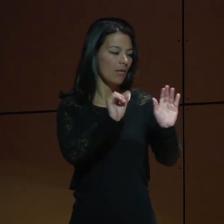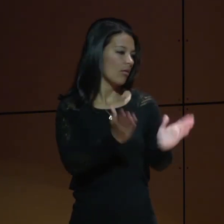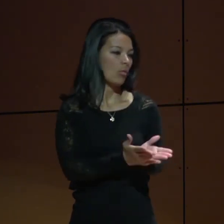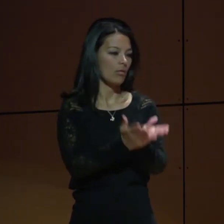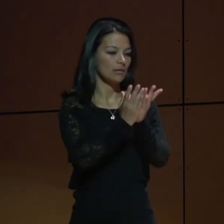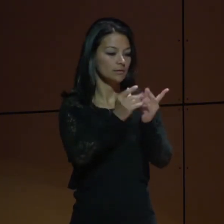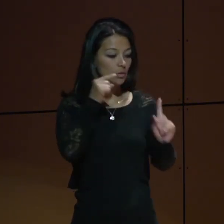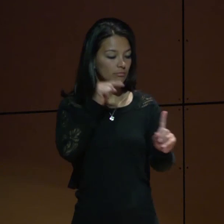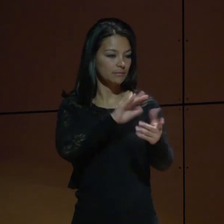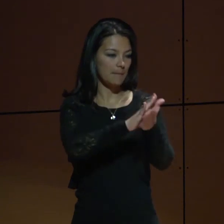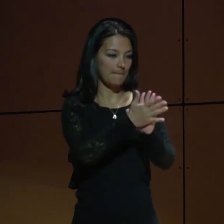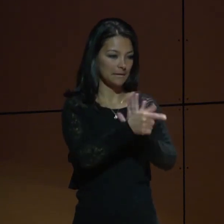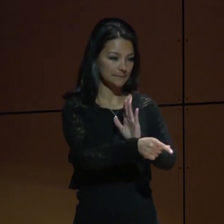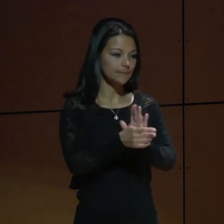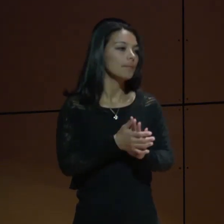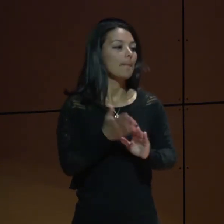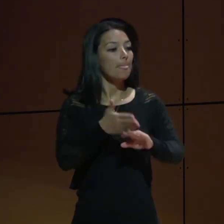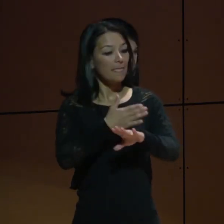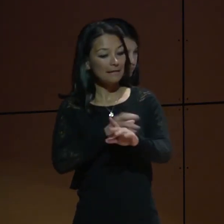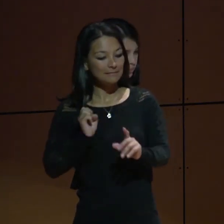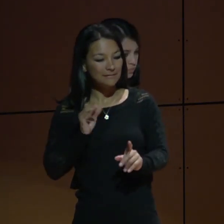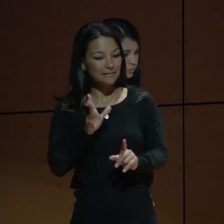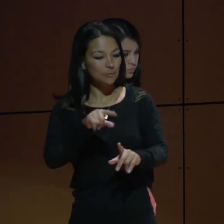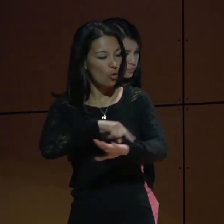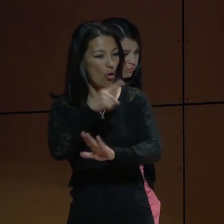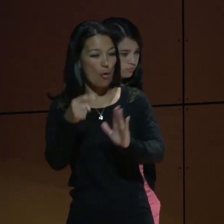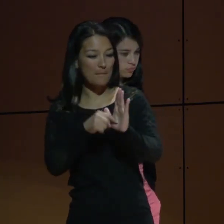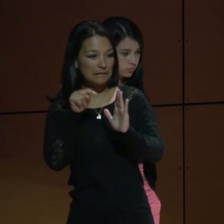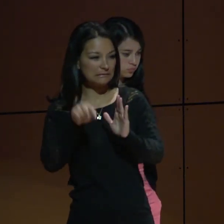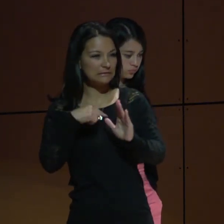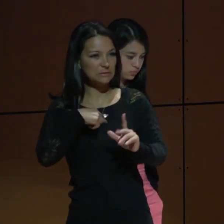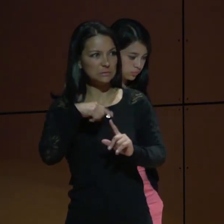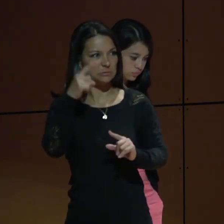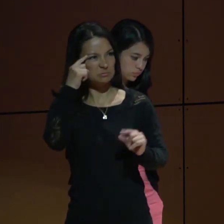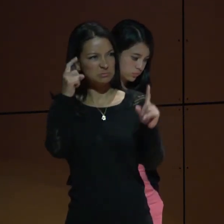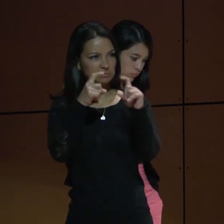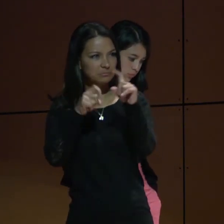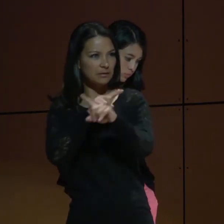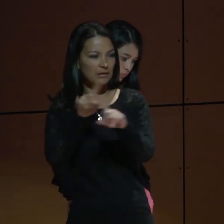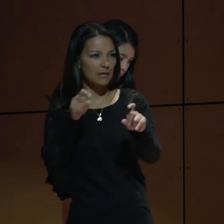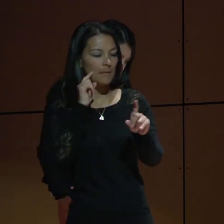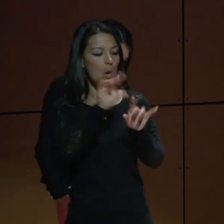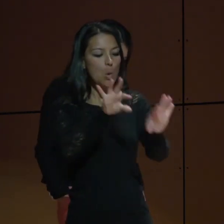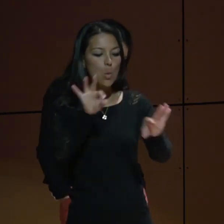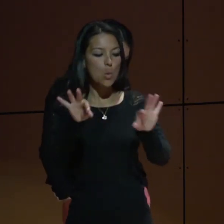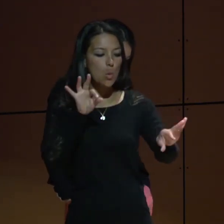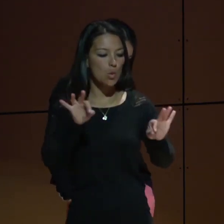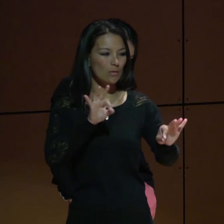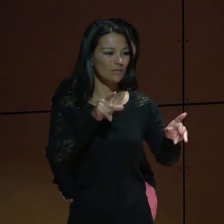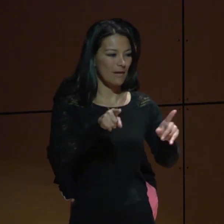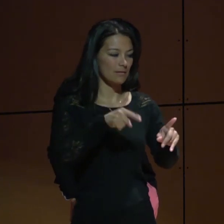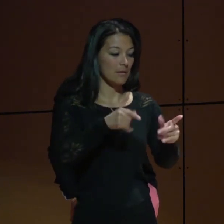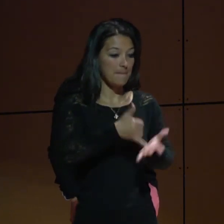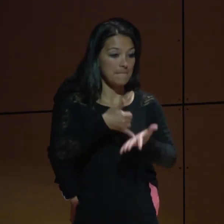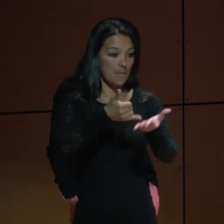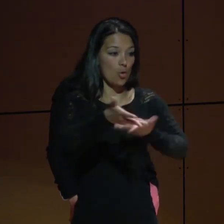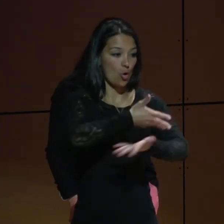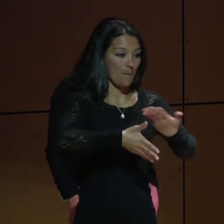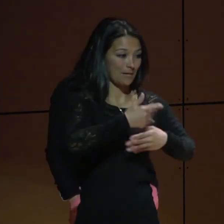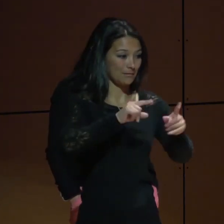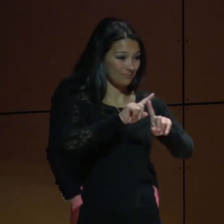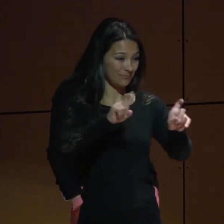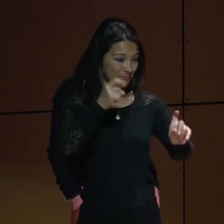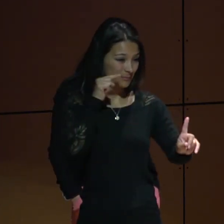paz. La descripción completa y los criterios de selección para el premio Compartir Educación para la Paz estarán